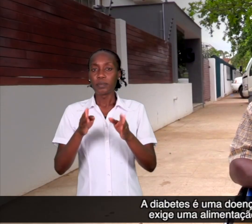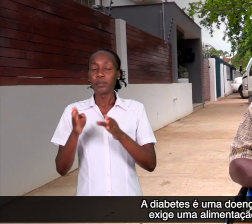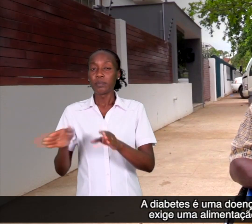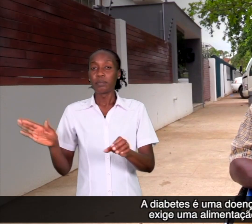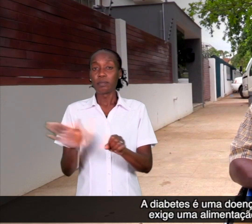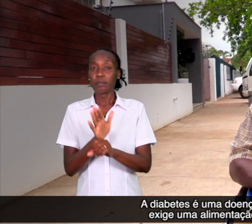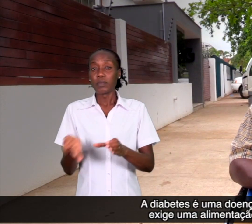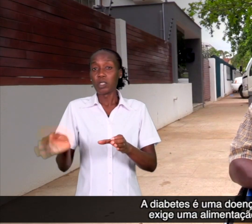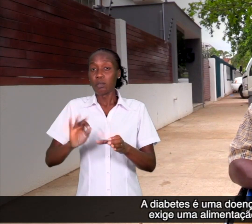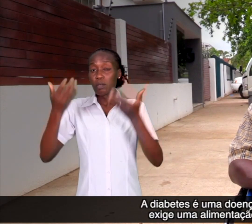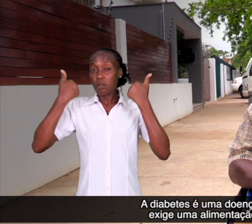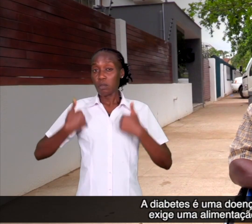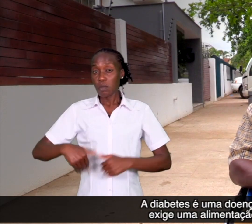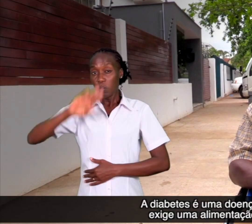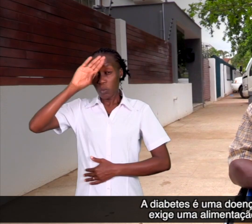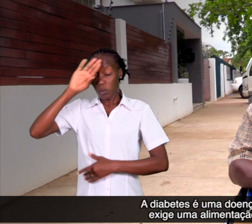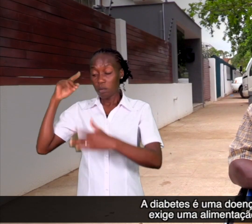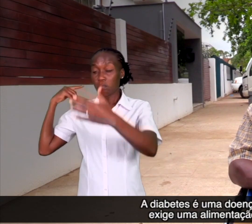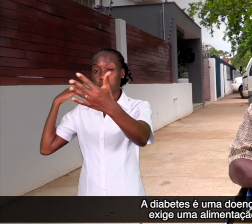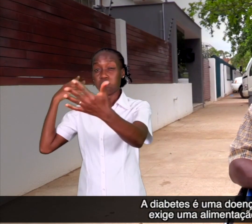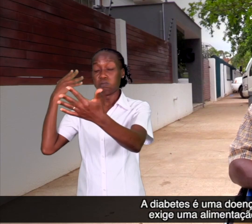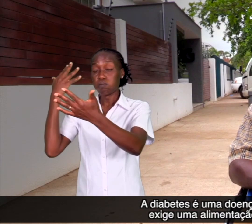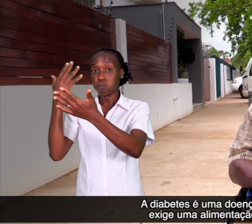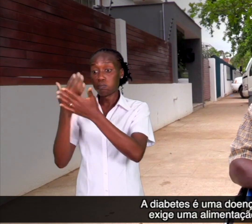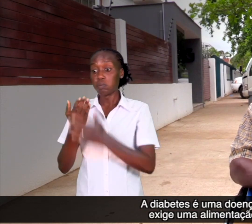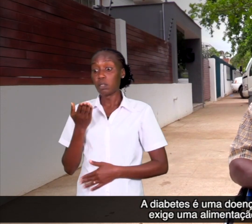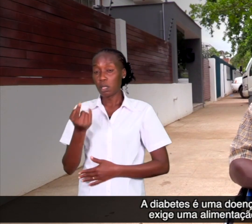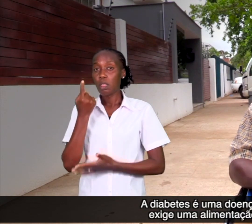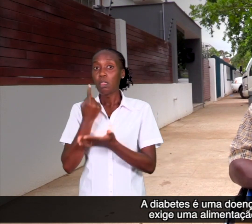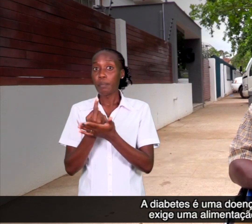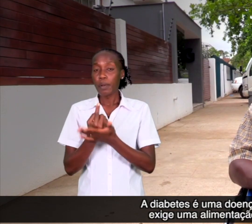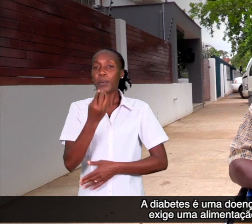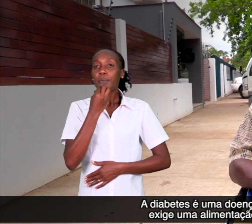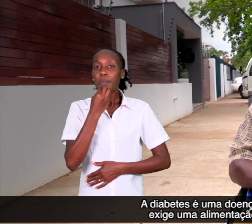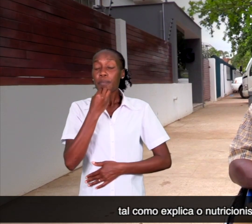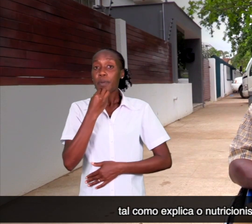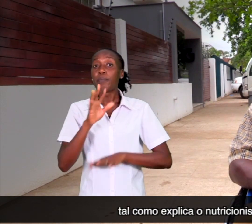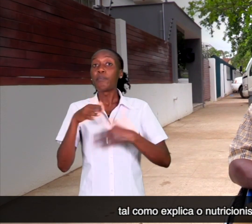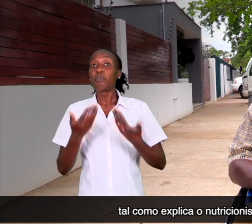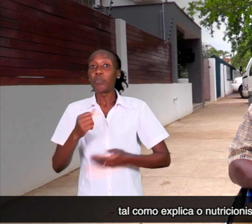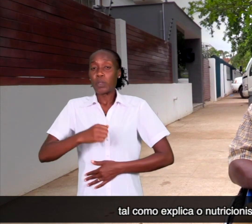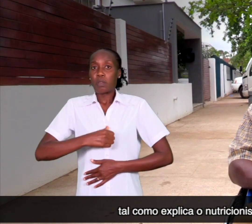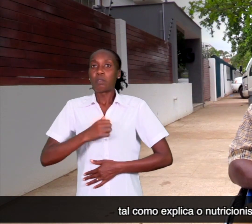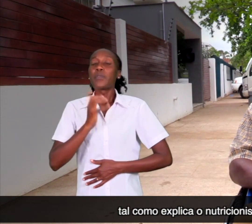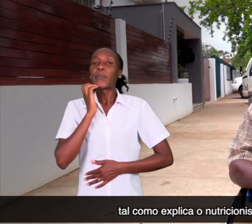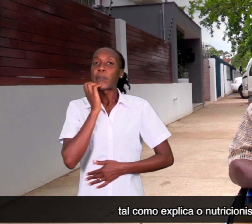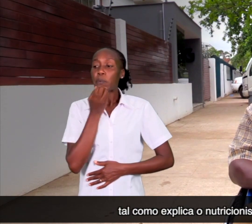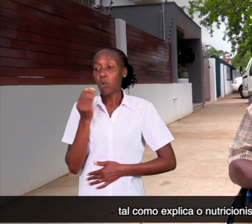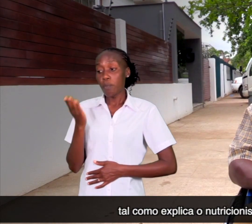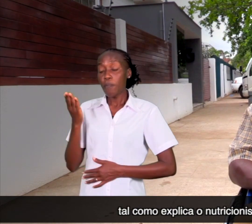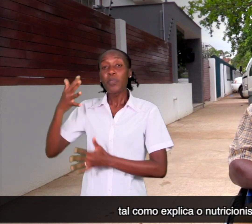A diabetes é uma doença crônica e exige uma alimentação cuidada, tal como explica